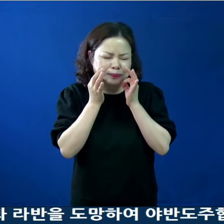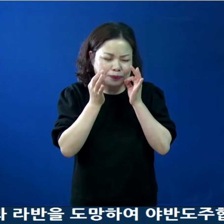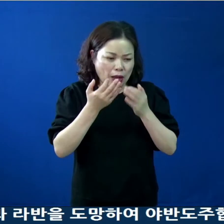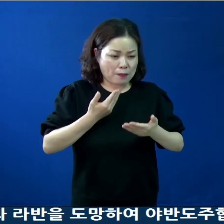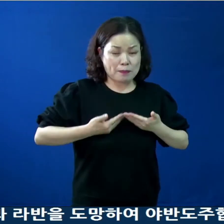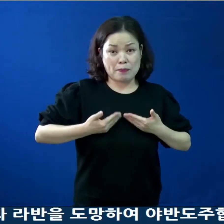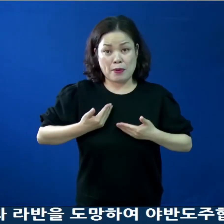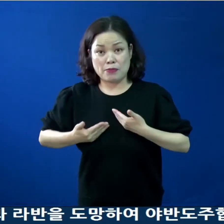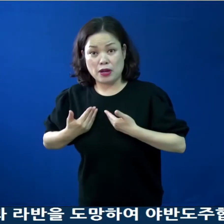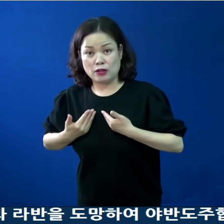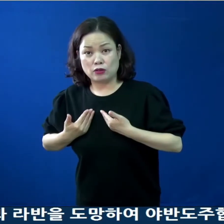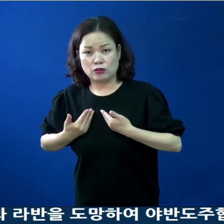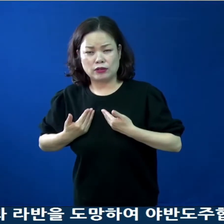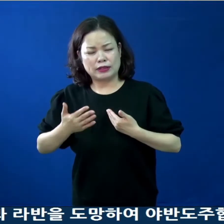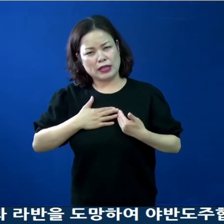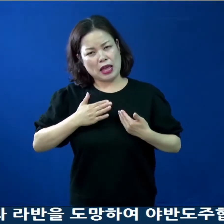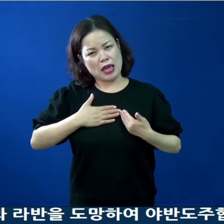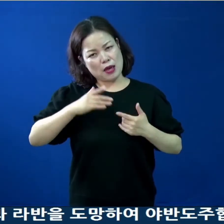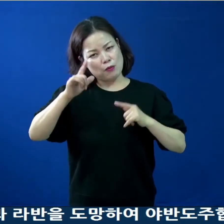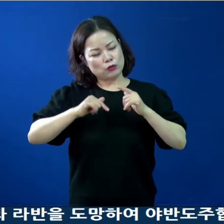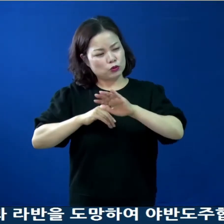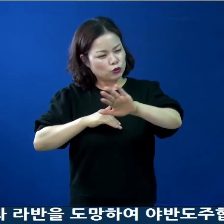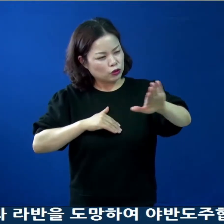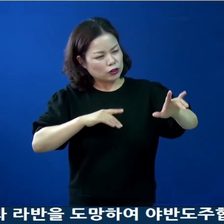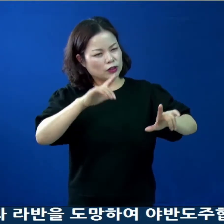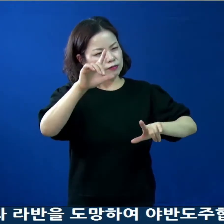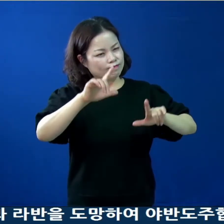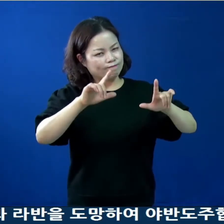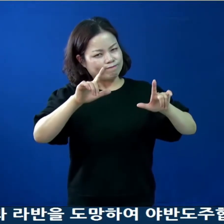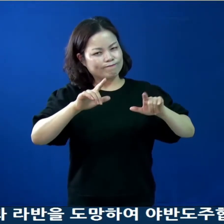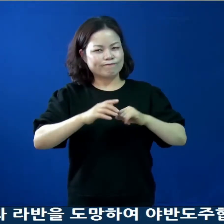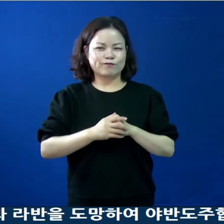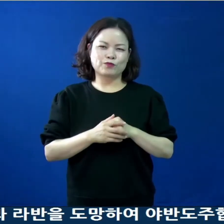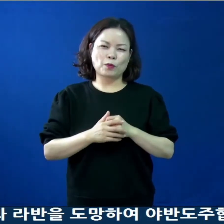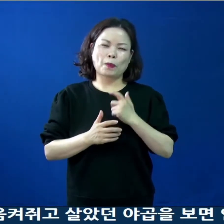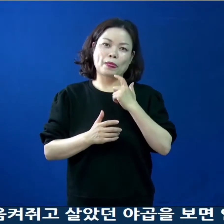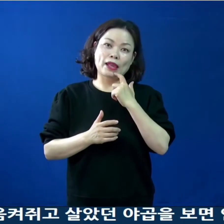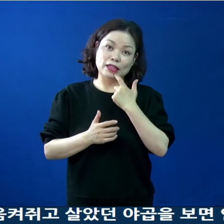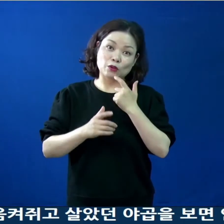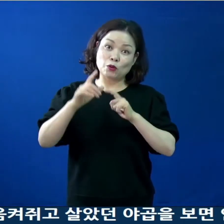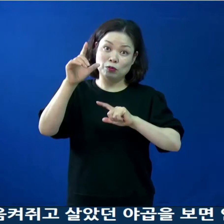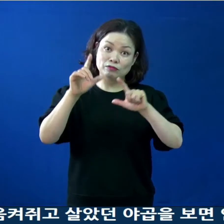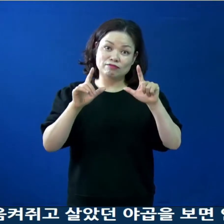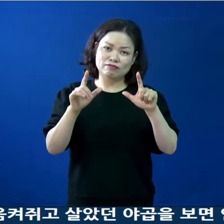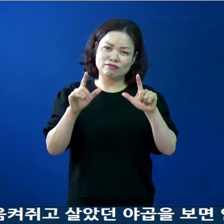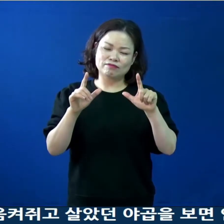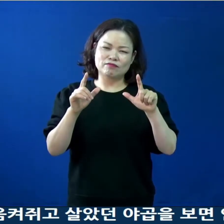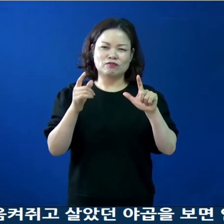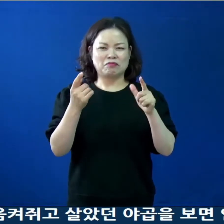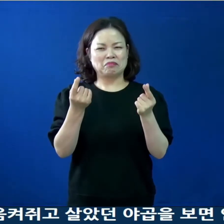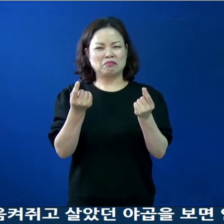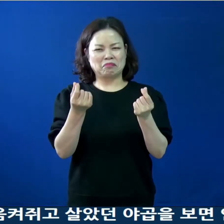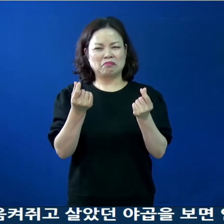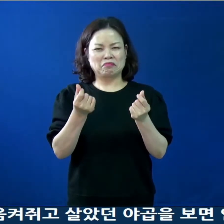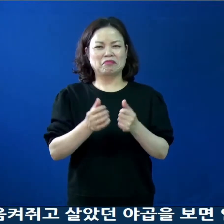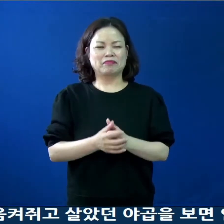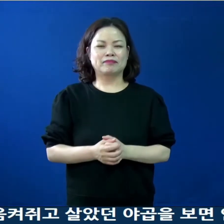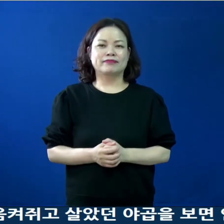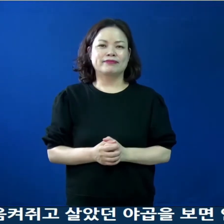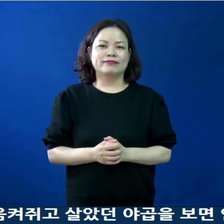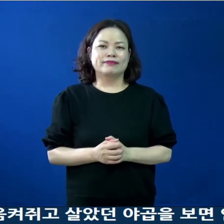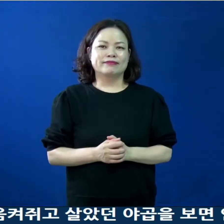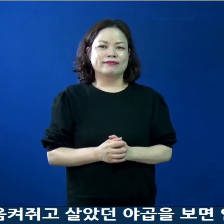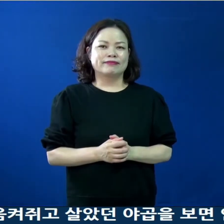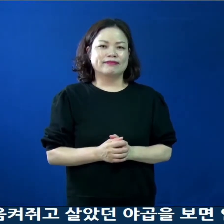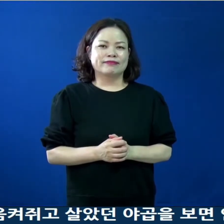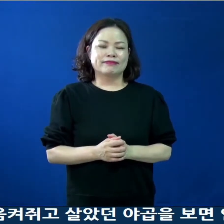분주하게 달려가는 내 모습, 또 우리들의 모습과 야곱의 모습이 결코 다르지 않다, 이런 생각을 해보게